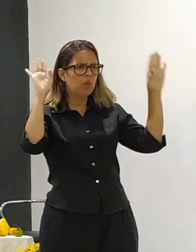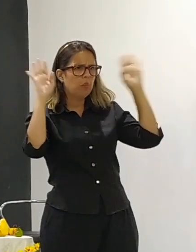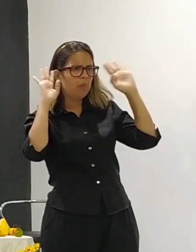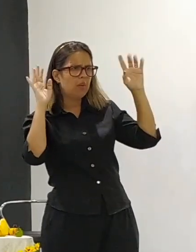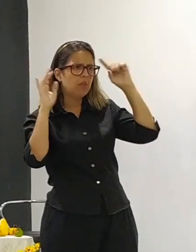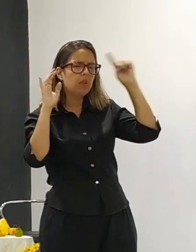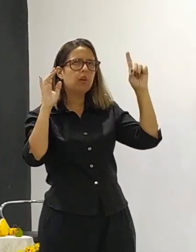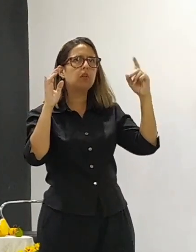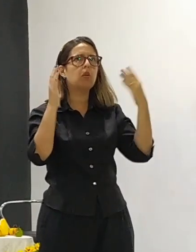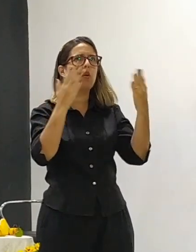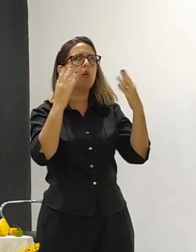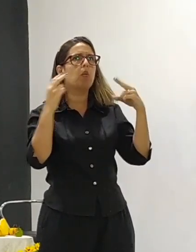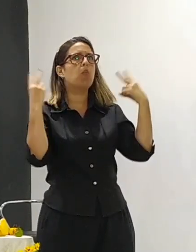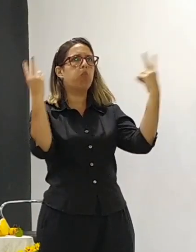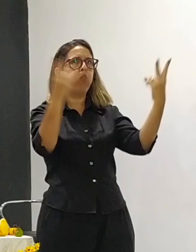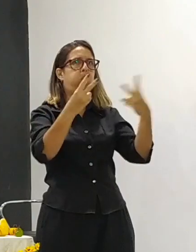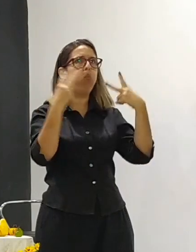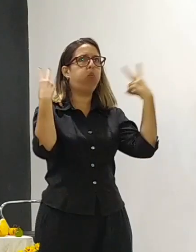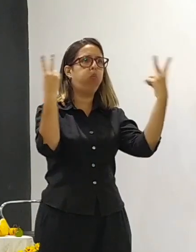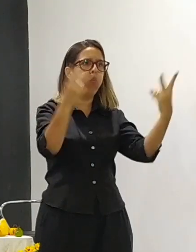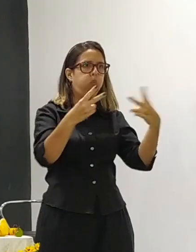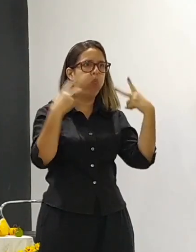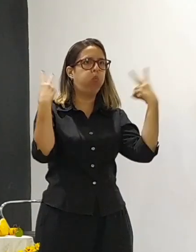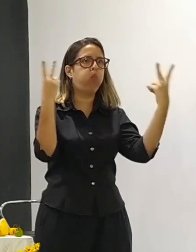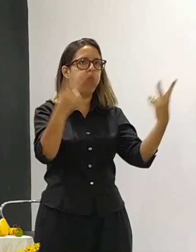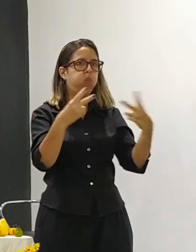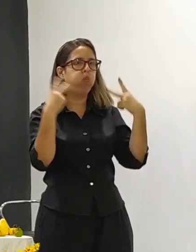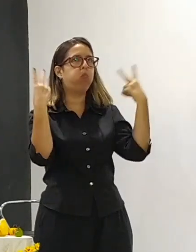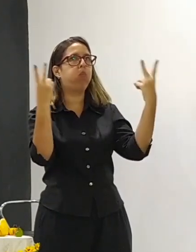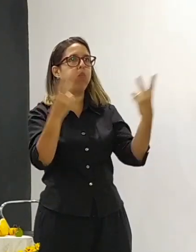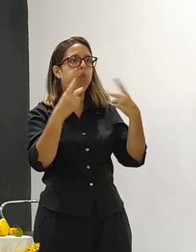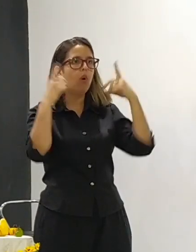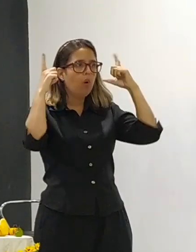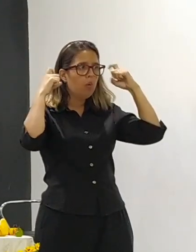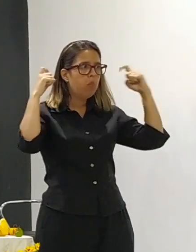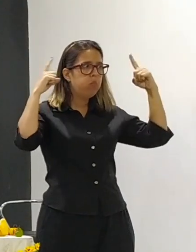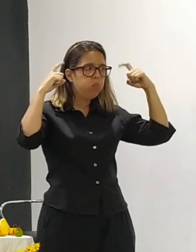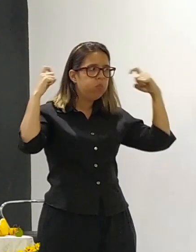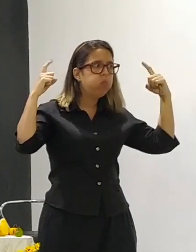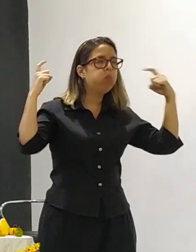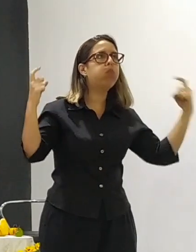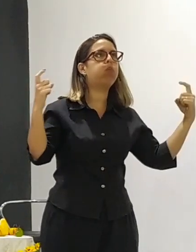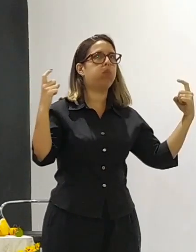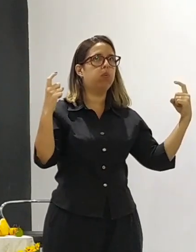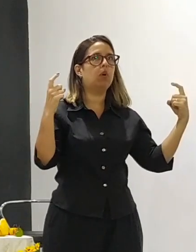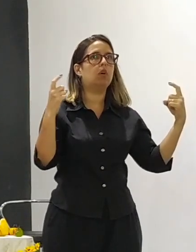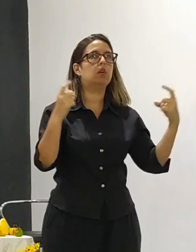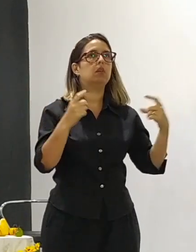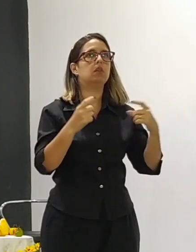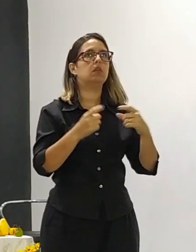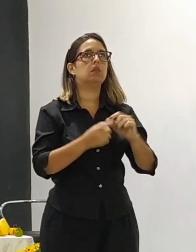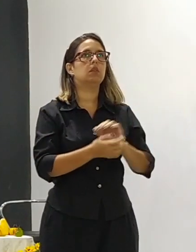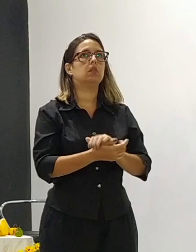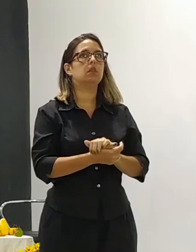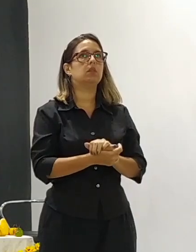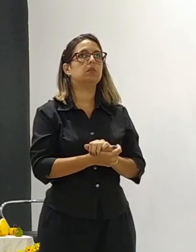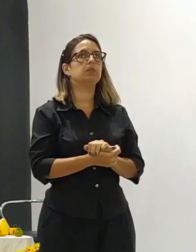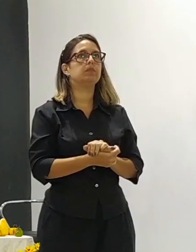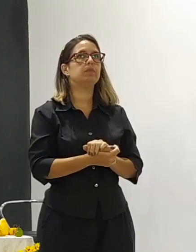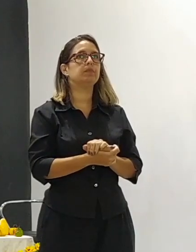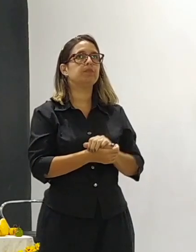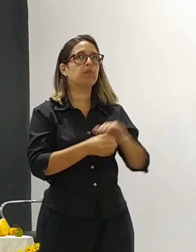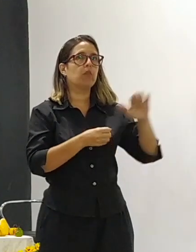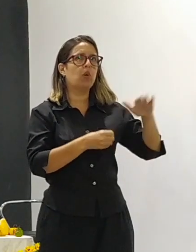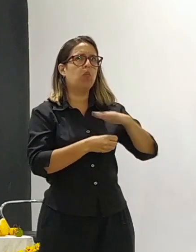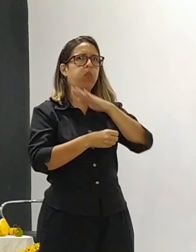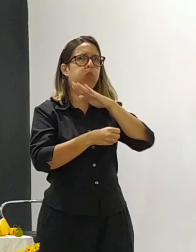como de um vento veemente e impetuoso, um barulho que se ouviu naquele dia. Não, permanece lá.